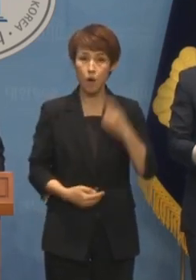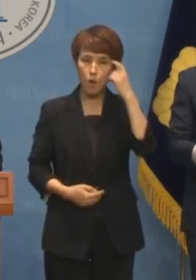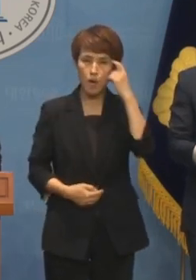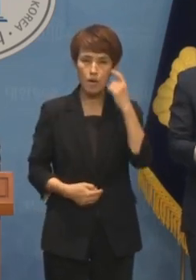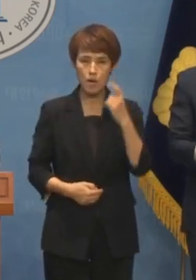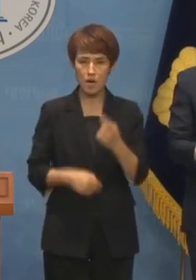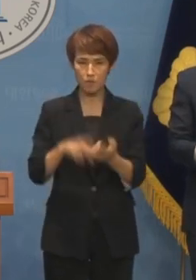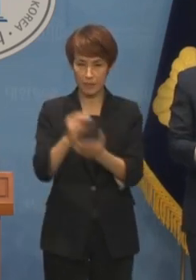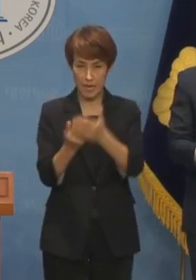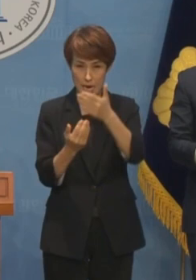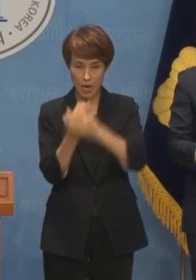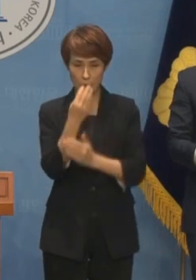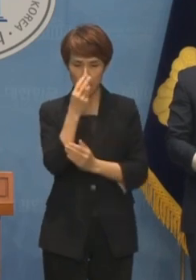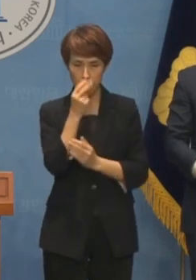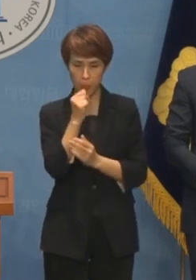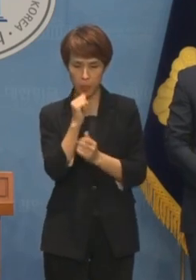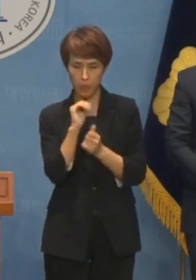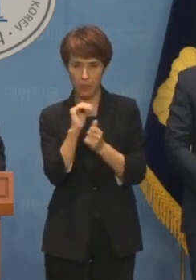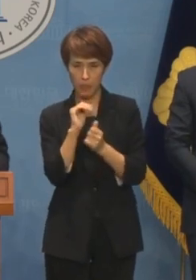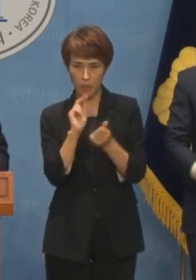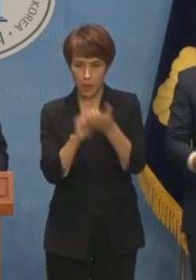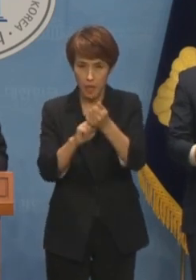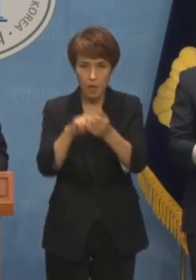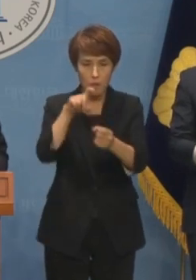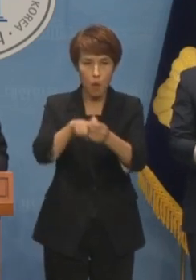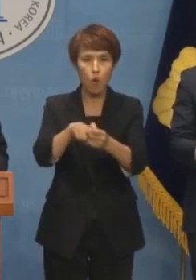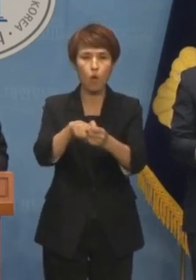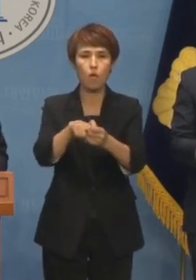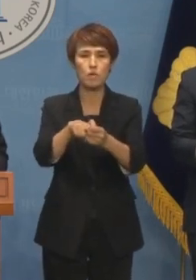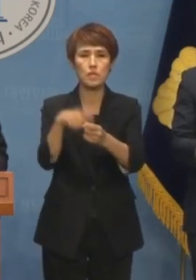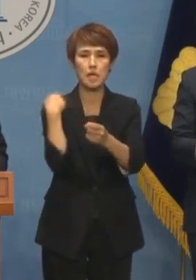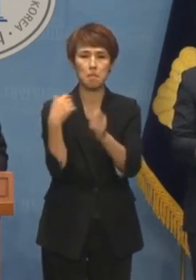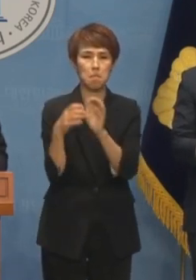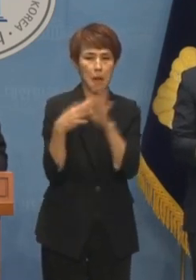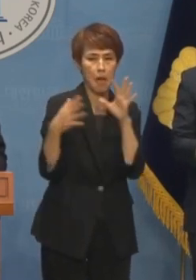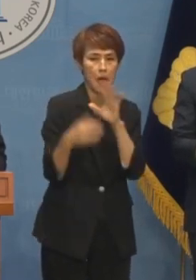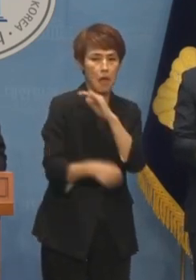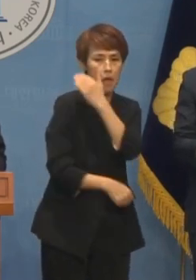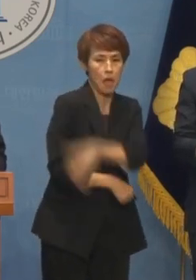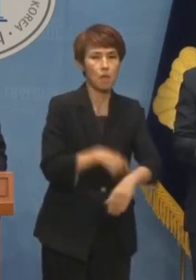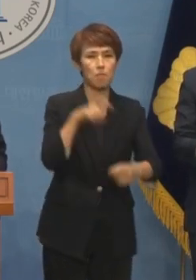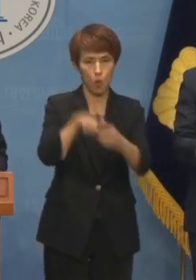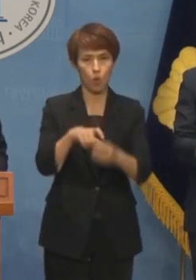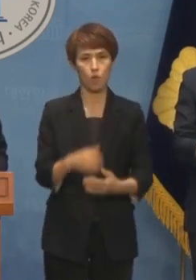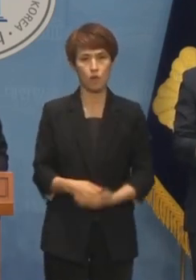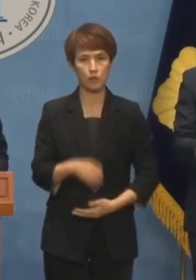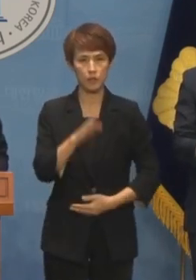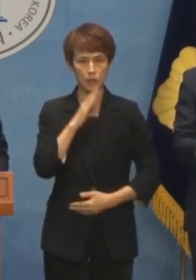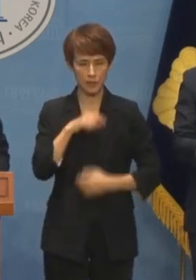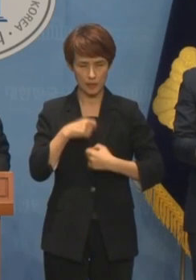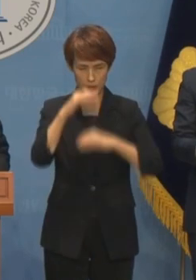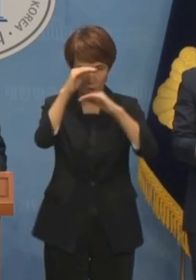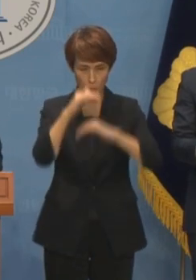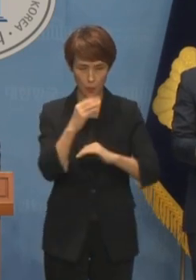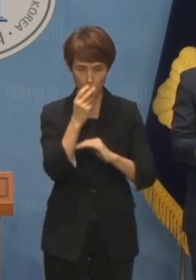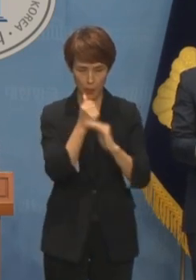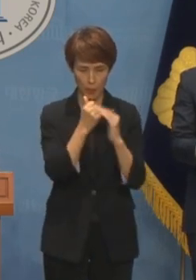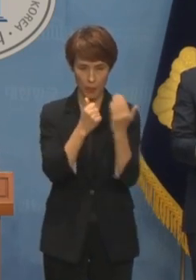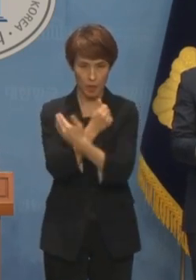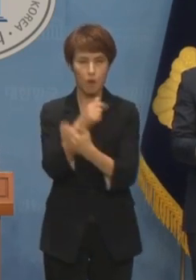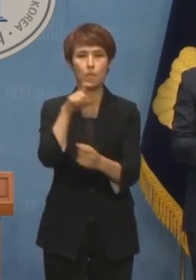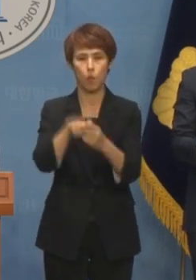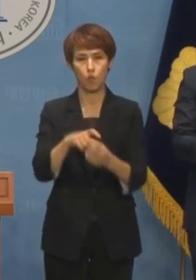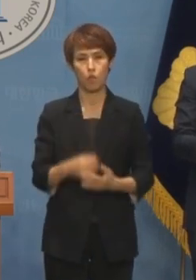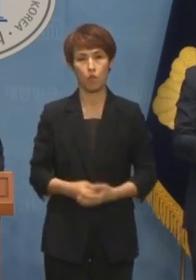무마하고 사건을 왜곡하고 책임을 회피하기 위함입니다. 진실을 가리기 위함입니다.